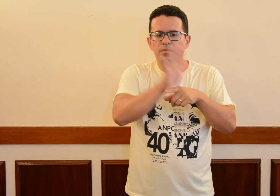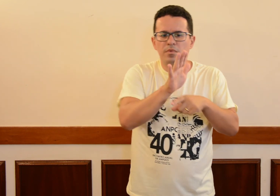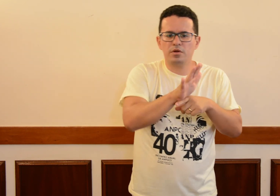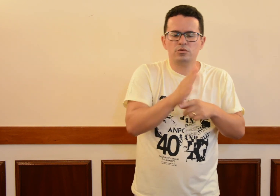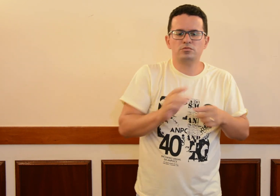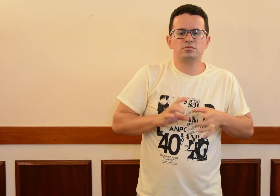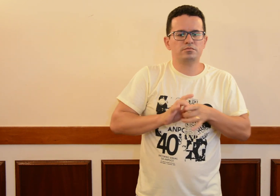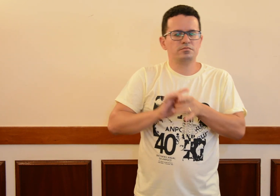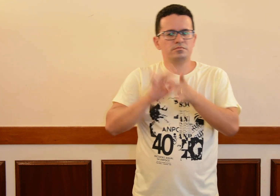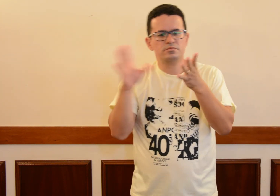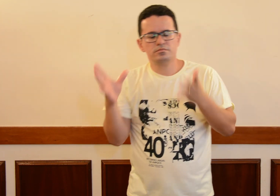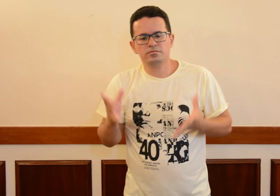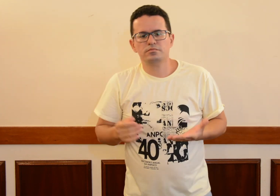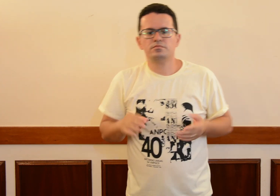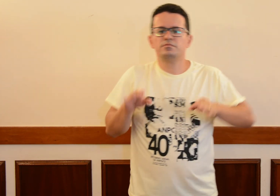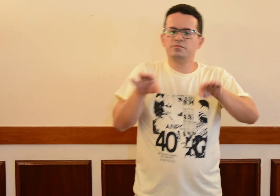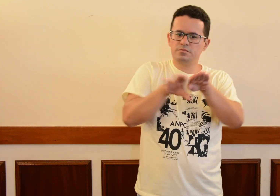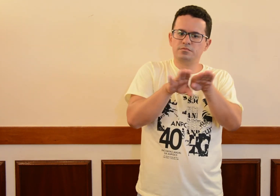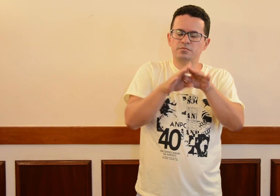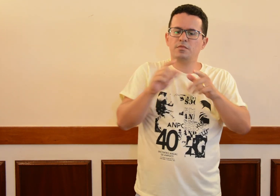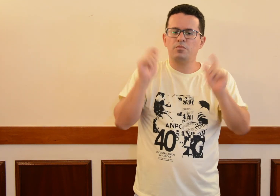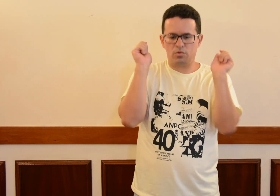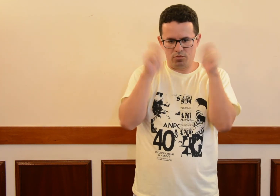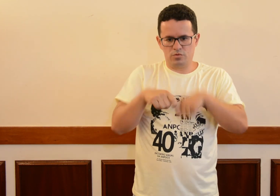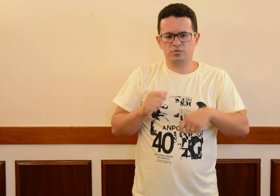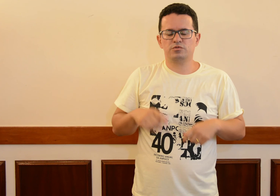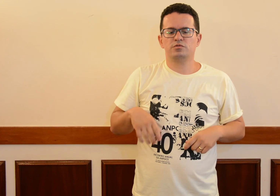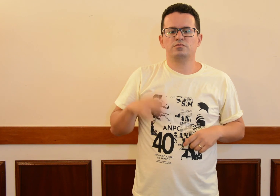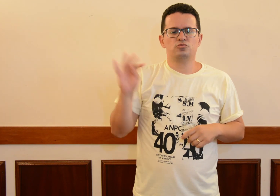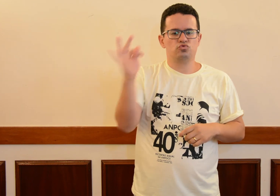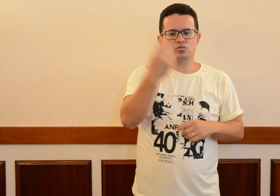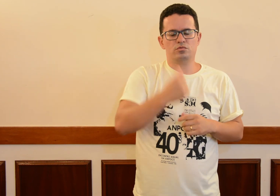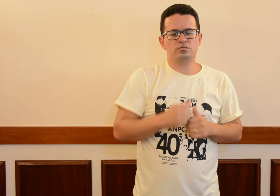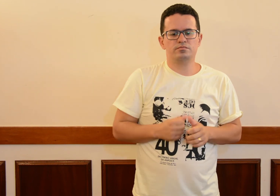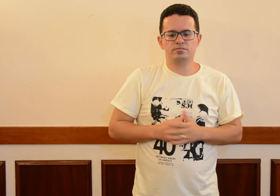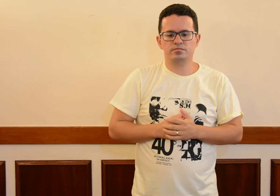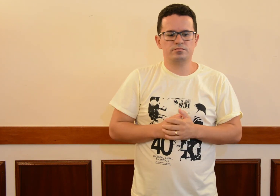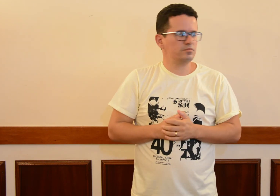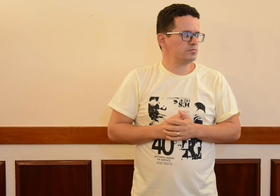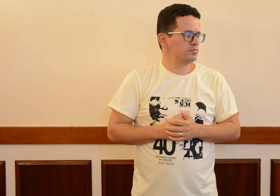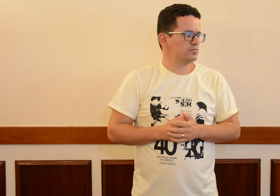e é pressuposto para o alcance da cidadania. Era isso, obrigada.